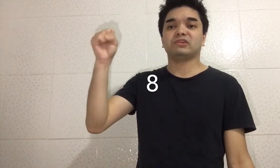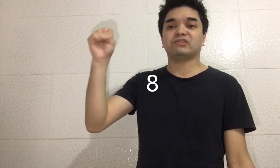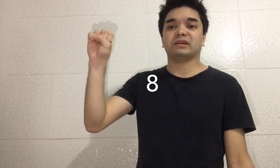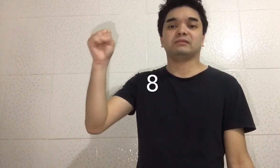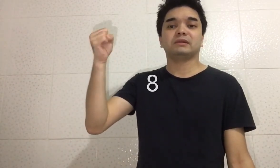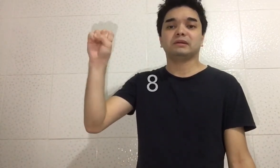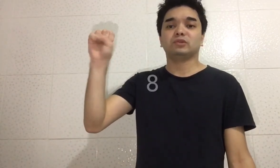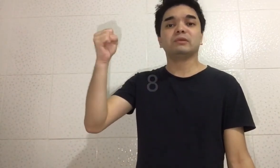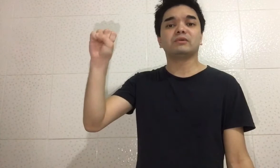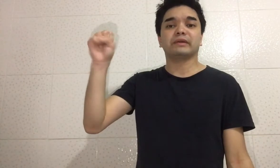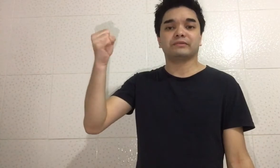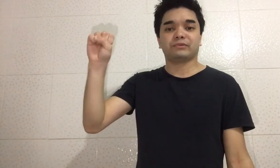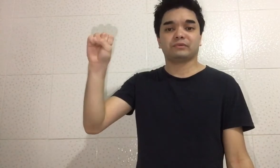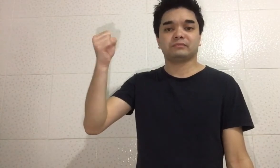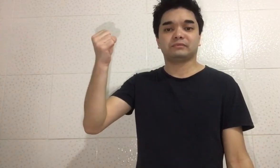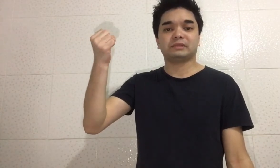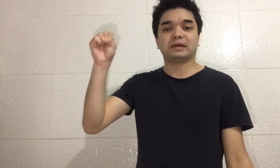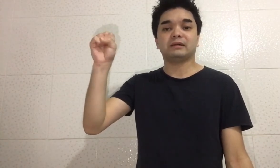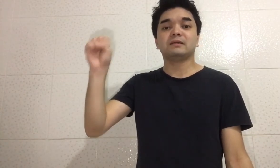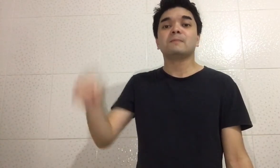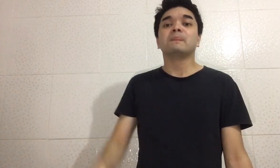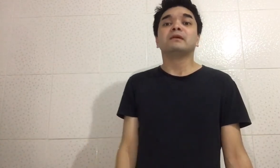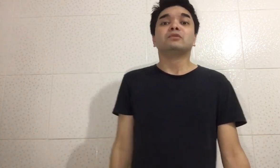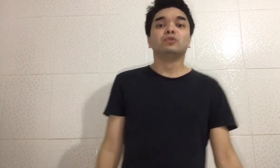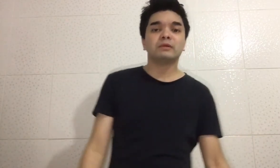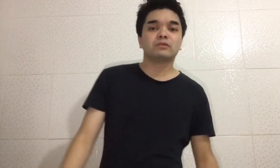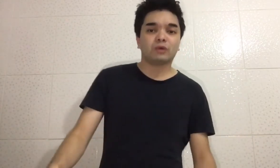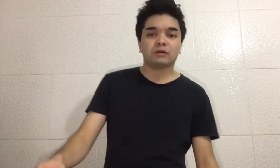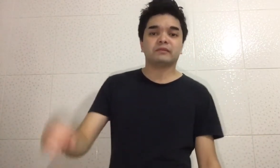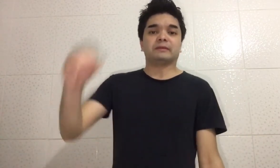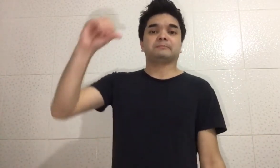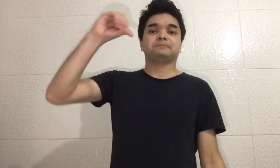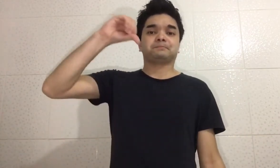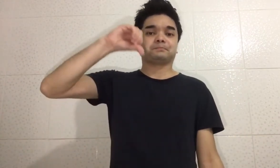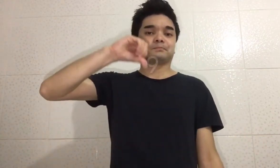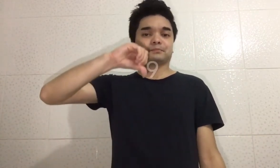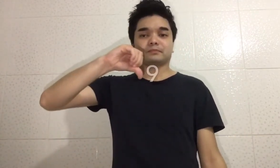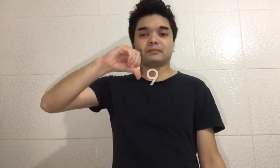sacolejadinha. Número 8, tá. Número 9,